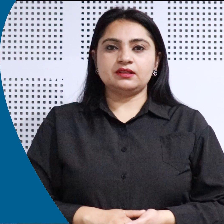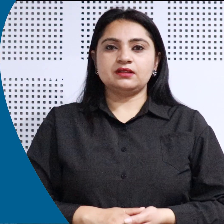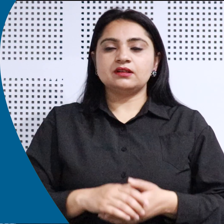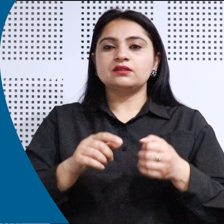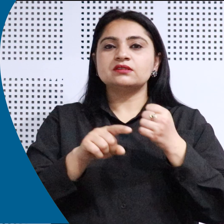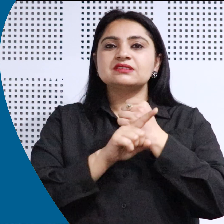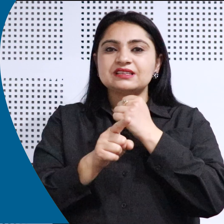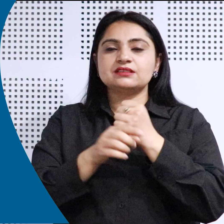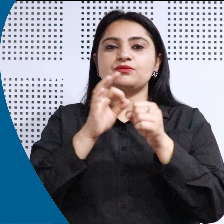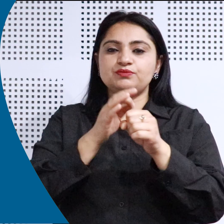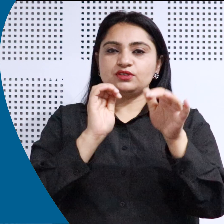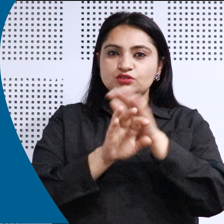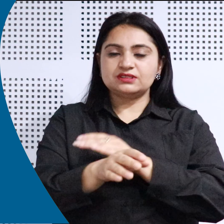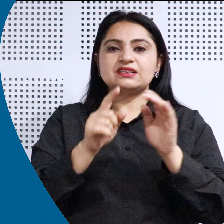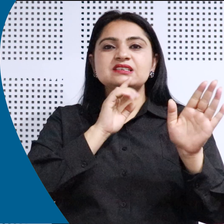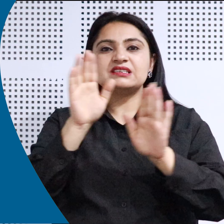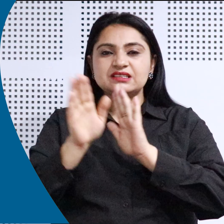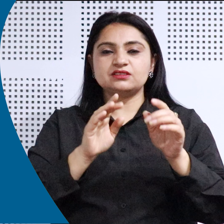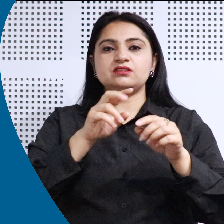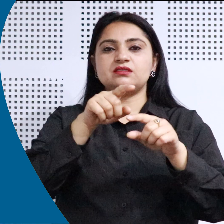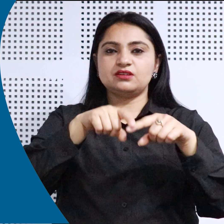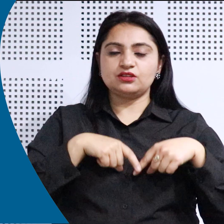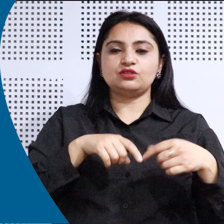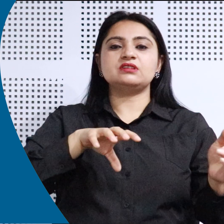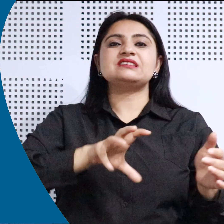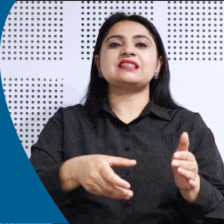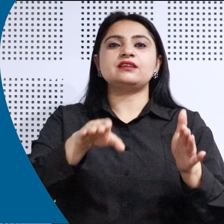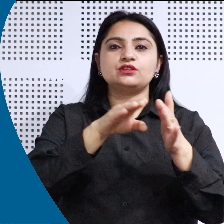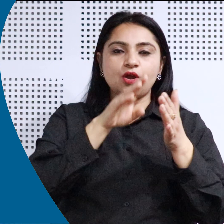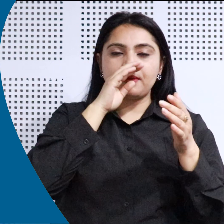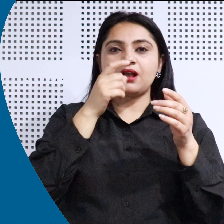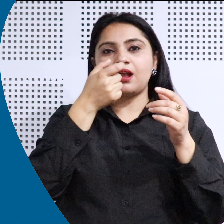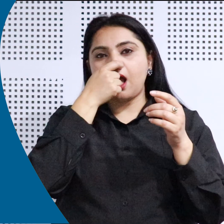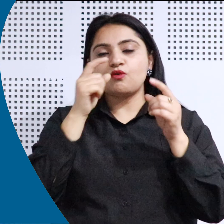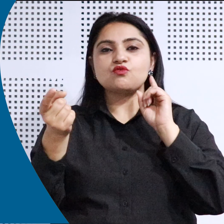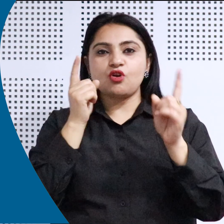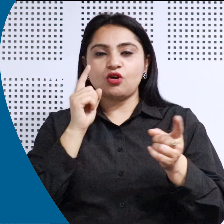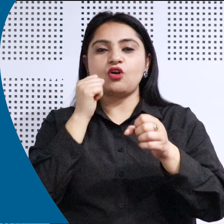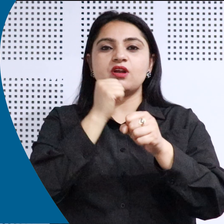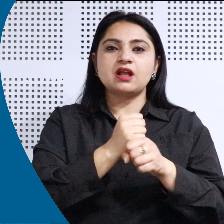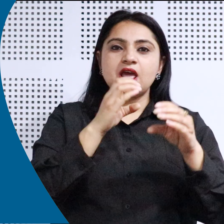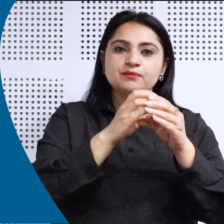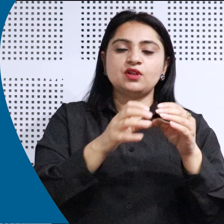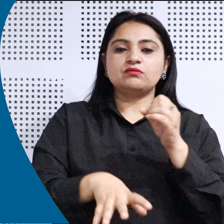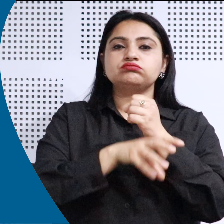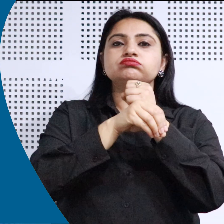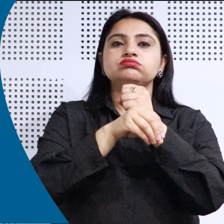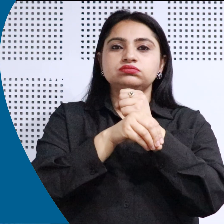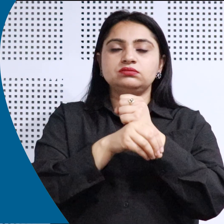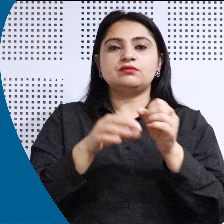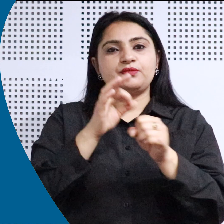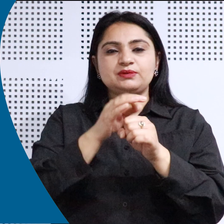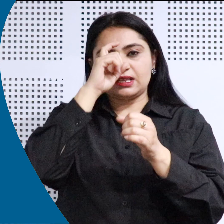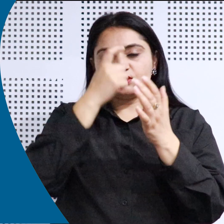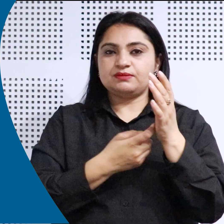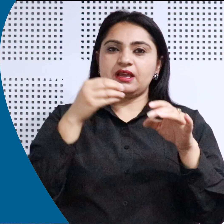शासन व्यवस्थाको सञ्चालन, निर्देशन र नियन्त्रण स्थानीय तहमा गाउँ तथा नगर कार्यपालिकामा अन्तर्निहित रहने व्यवस्था